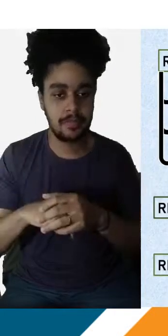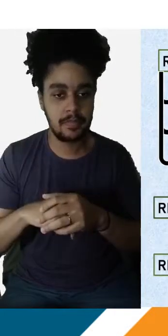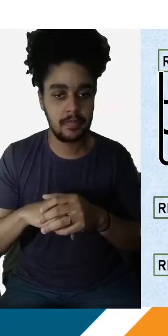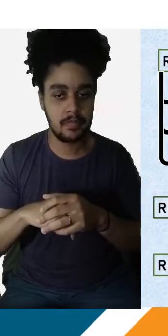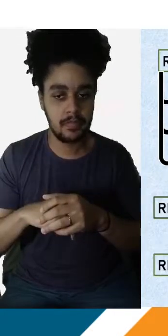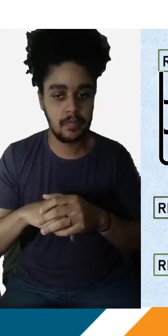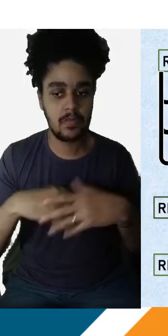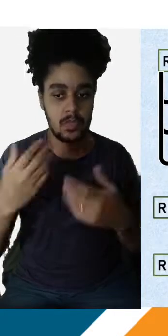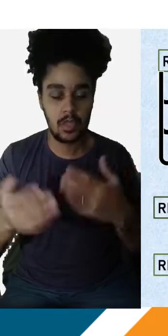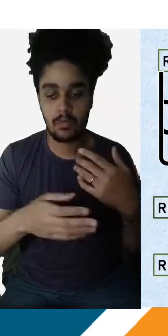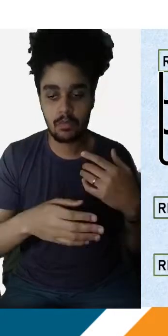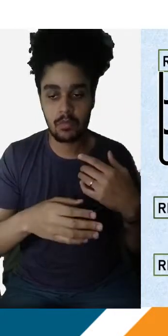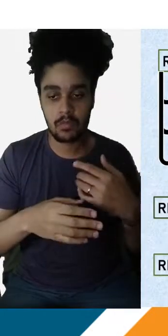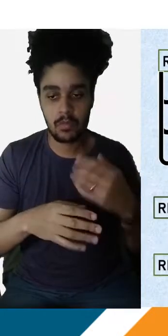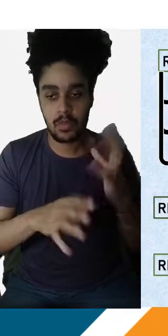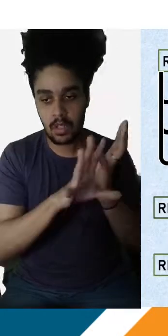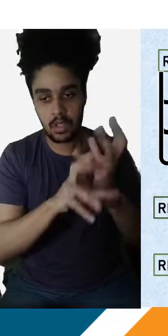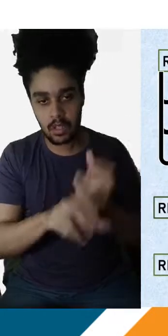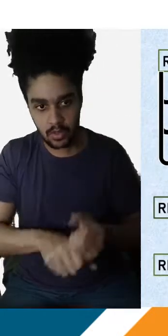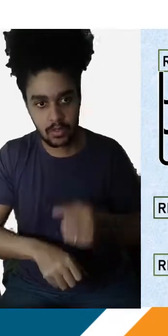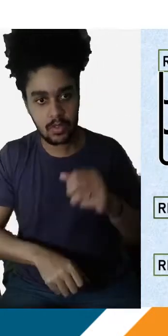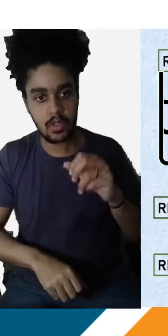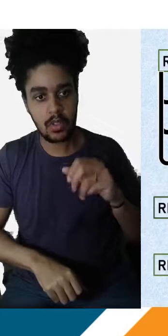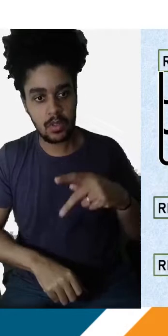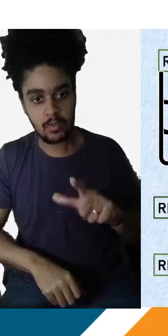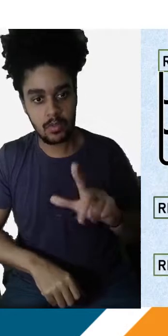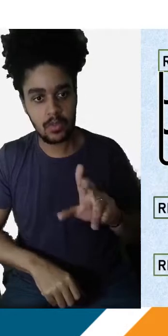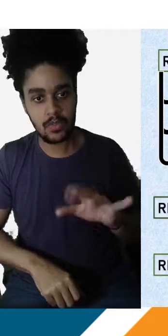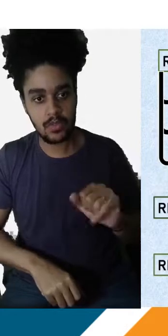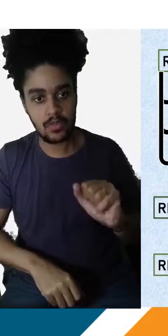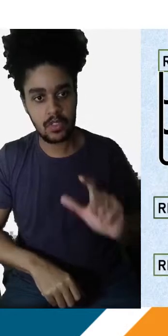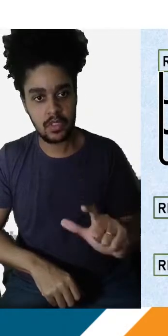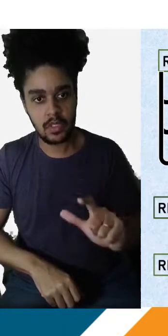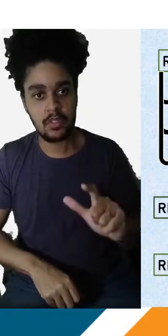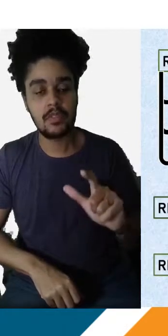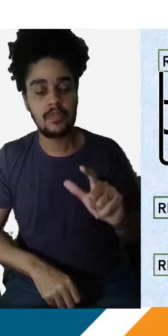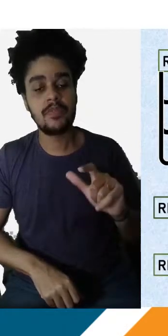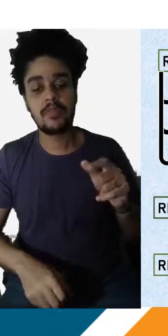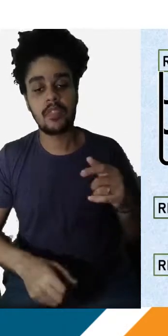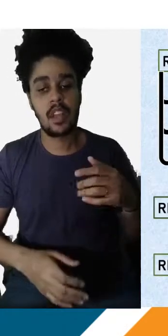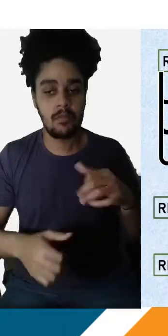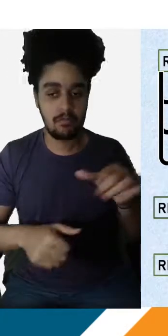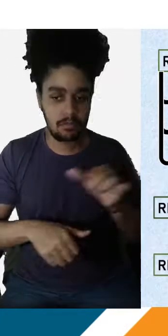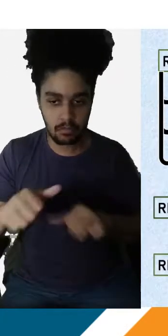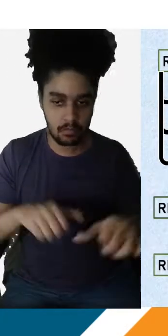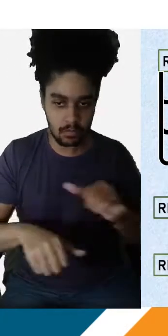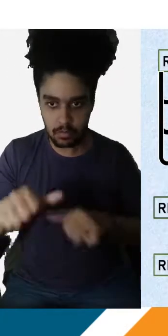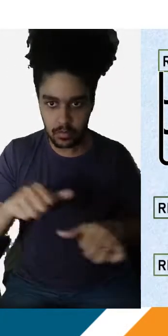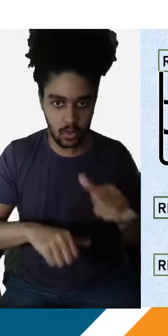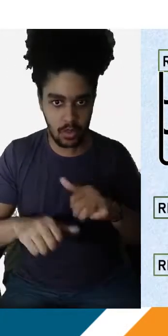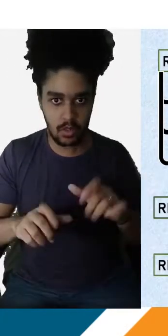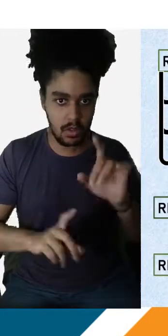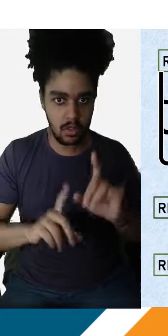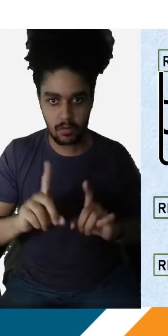Então, recapitulando, o regime fluvial se refere à variação do volume do rio em relação ao período de